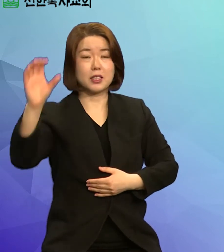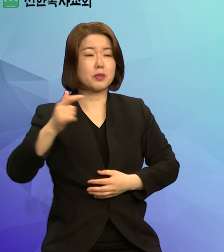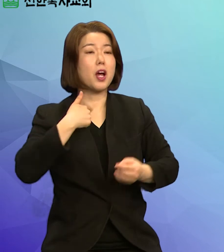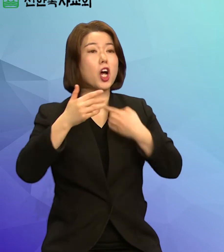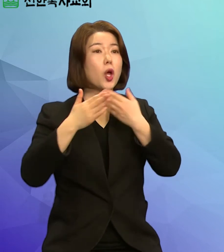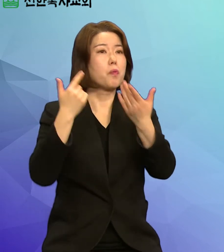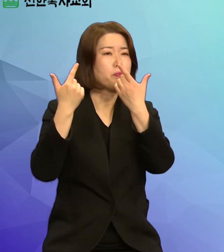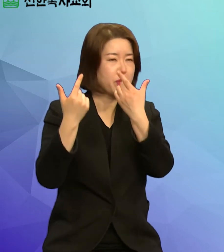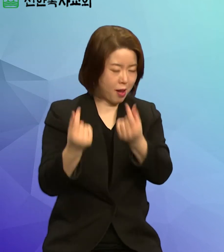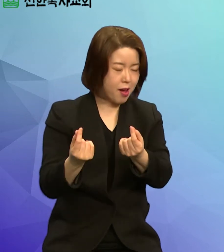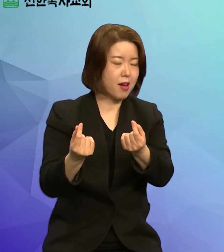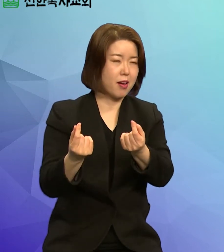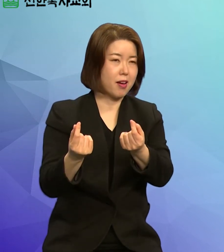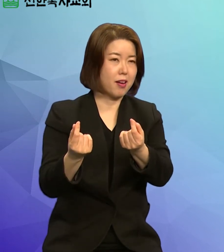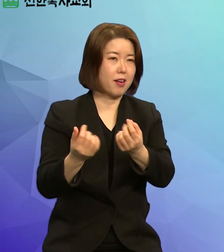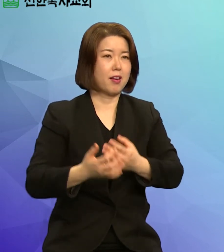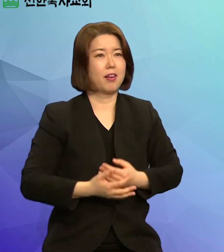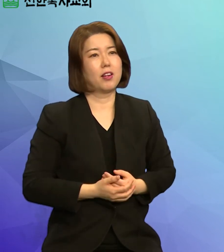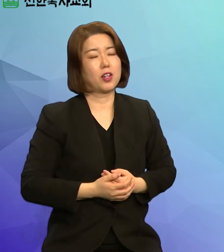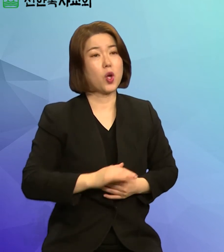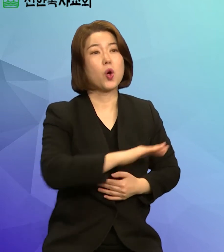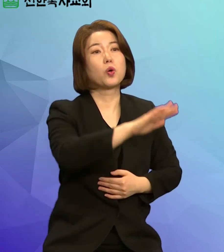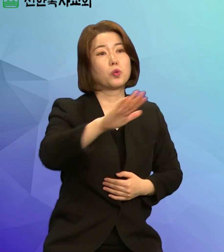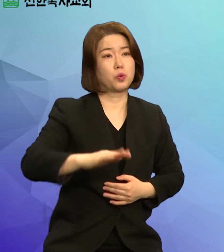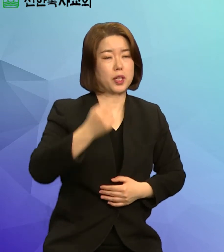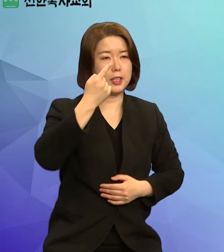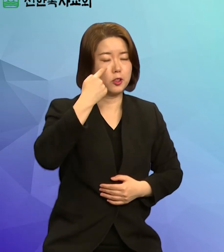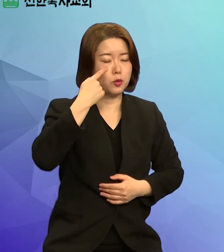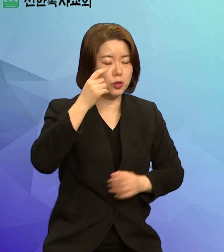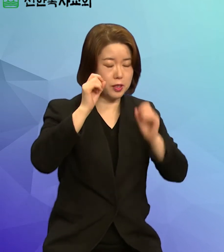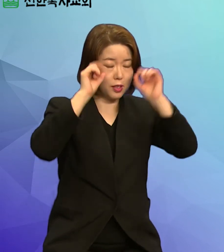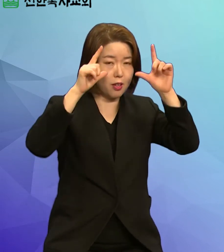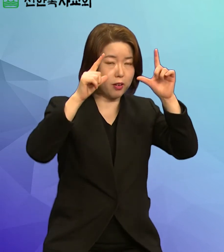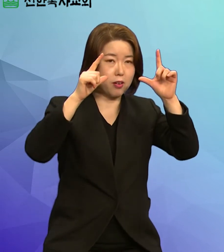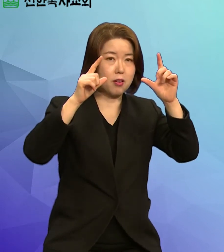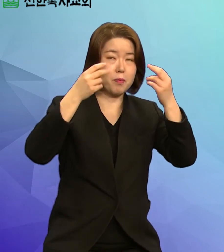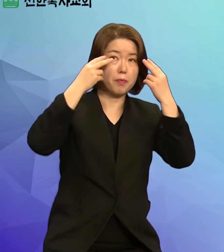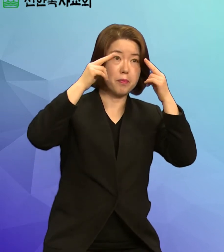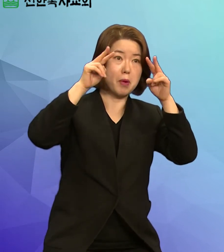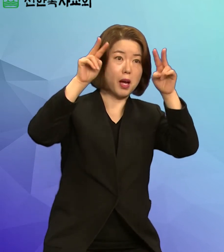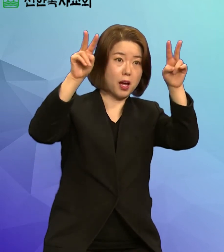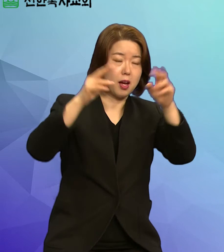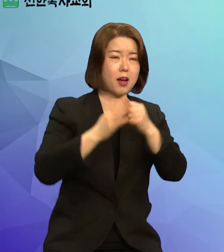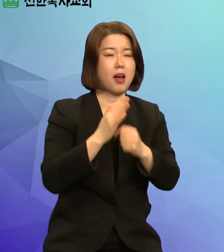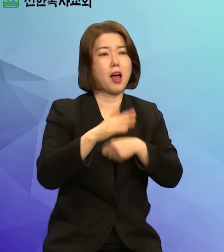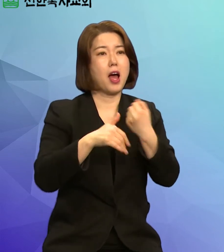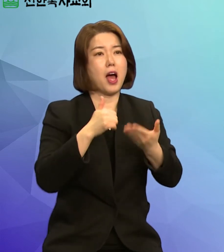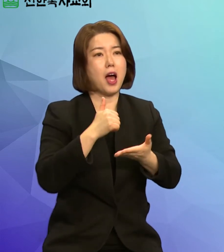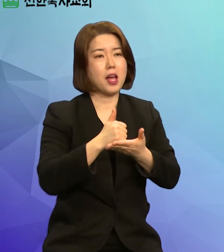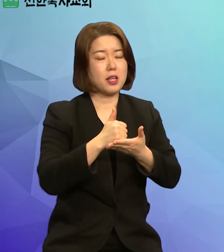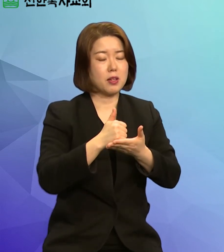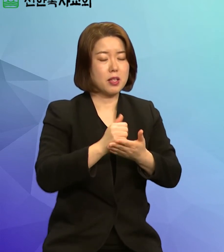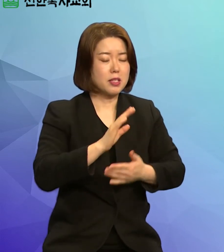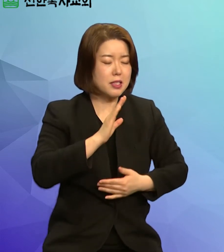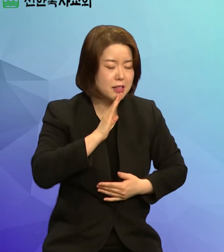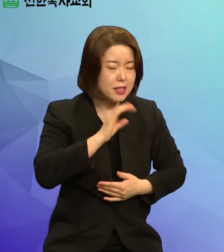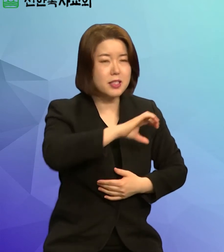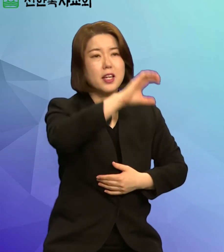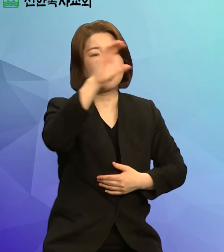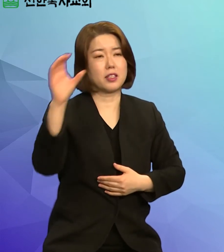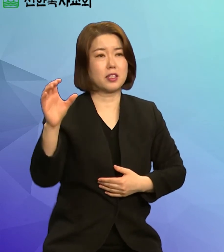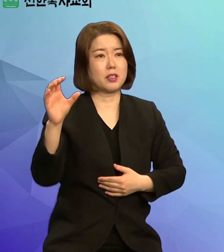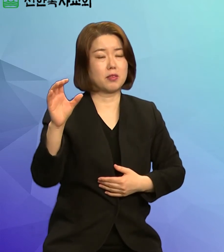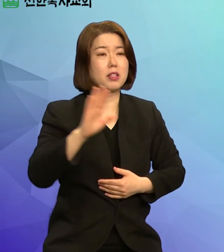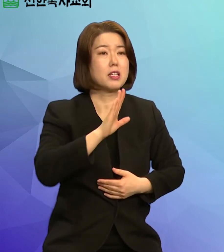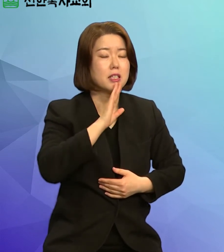경험한 것처럼 우리의 눈을 하나님이 열어주셔서 진짜 크리스마스,